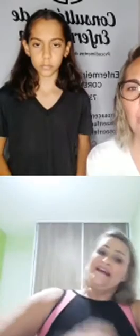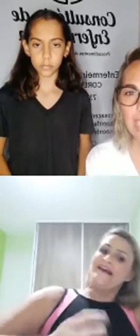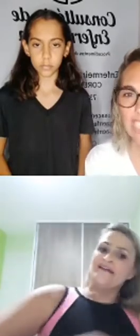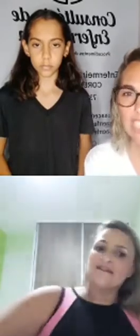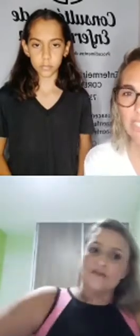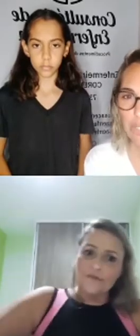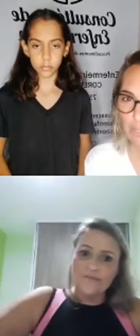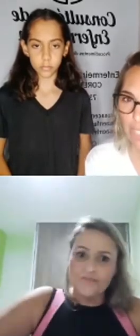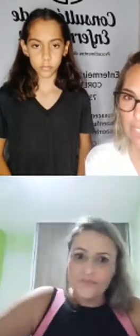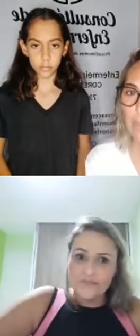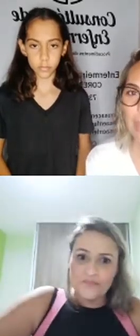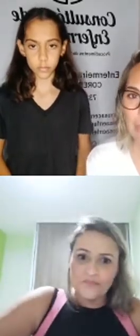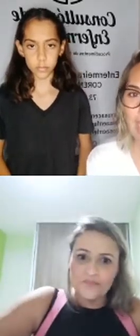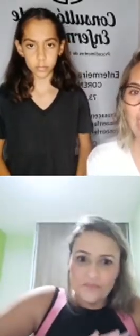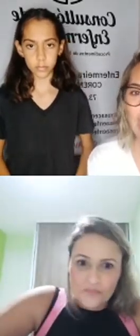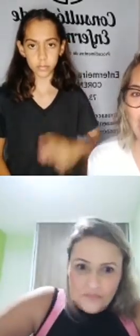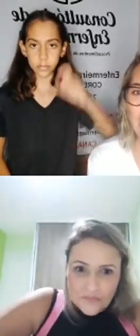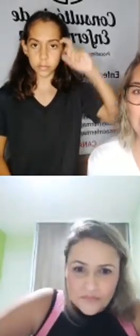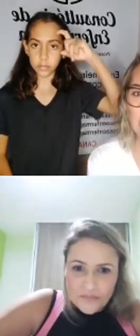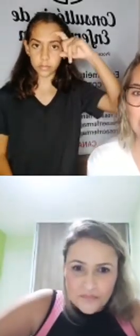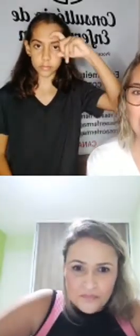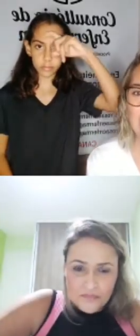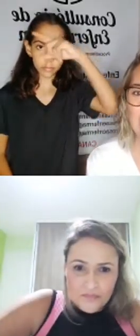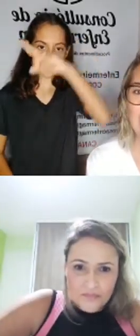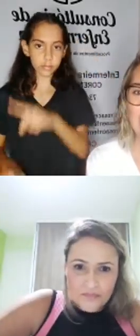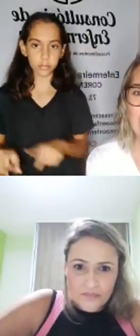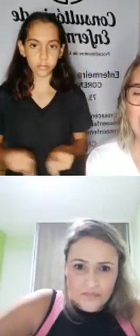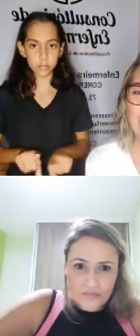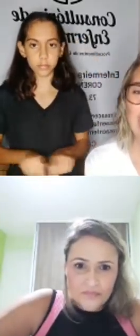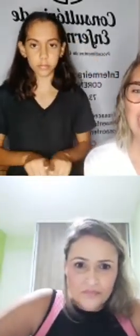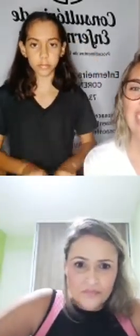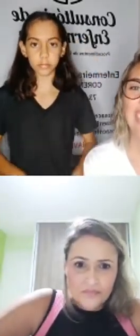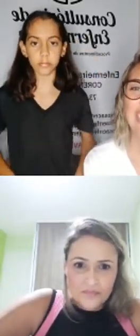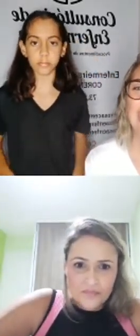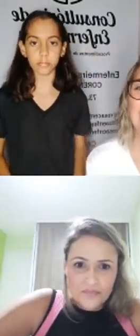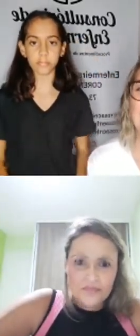É uma questão difícil também, não é?